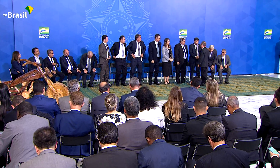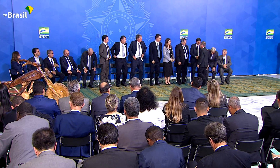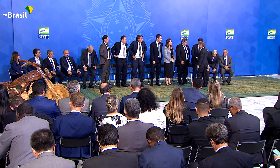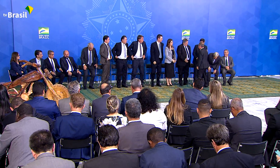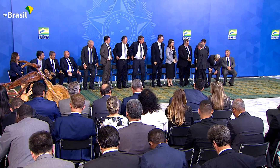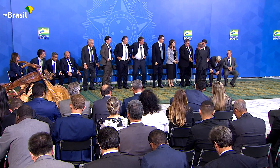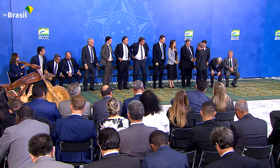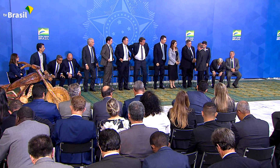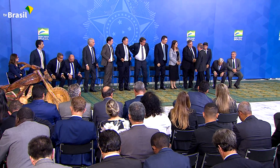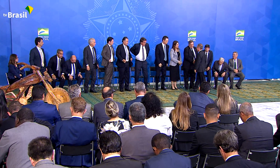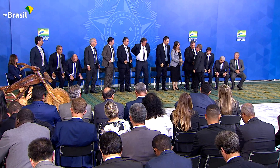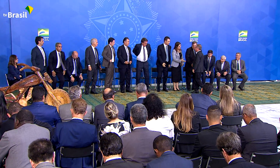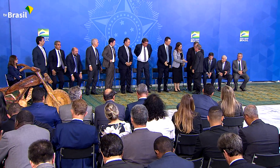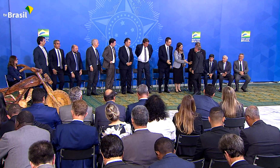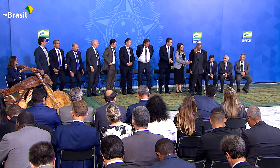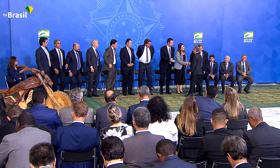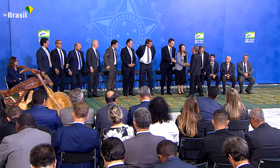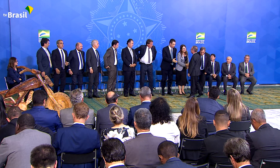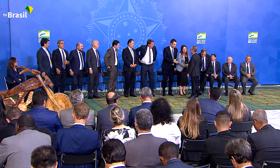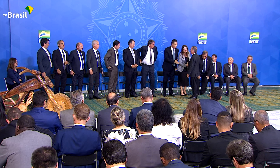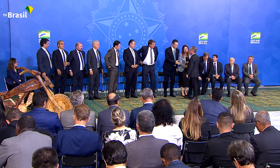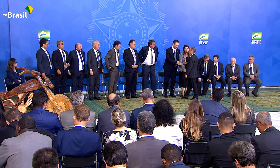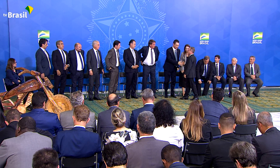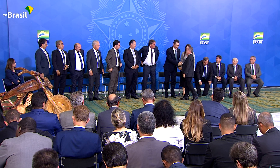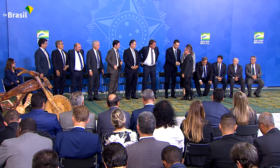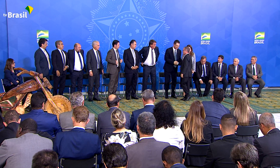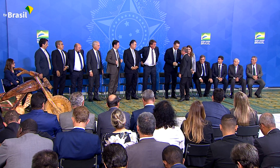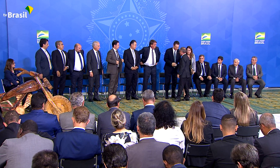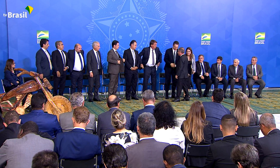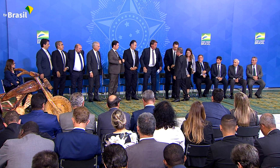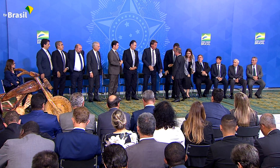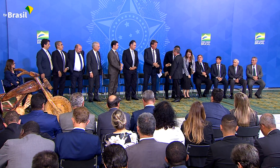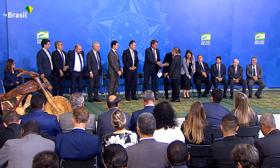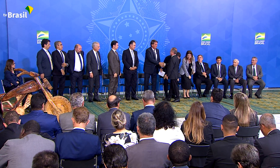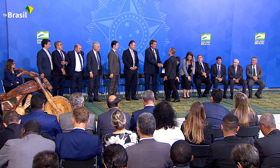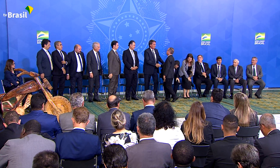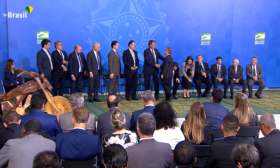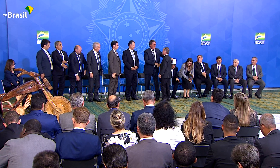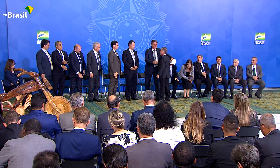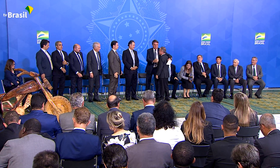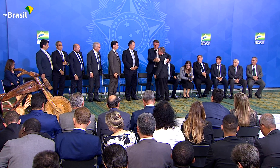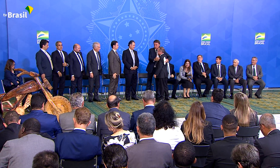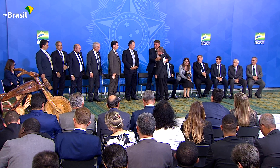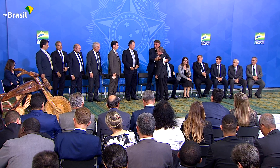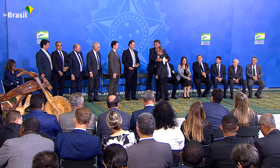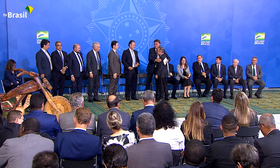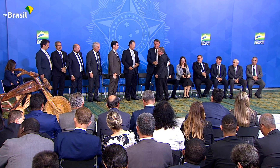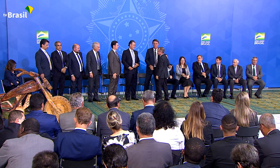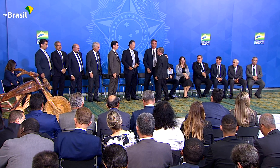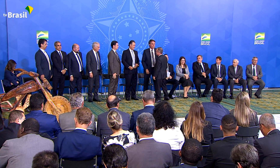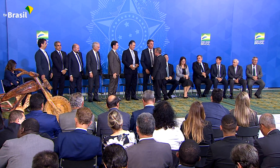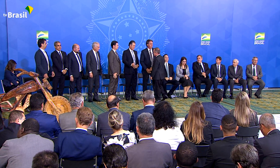olá olá E aí E aí